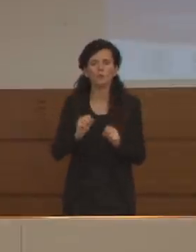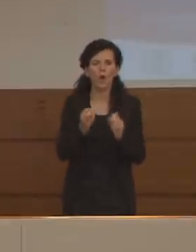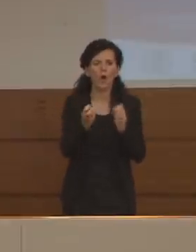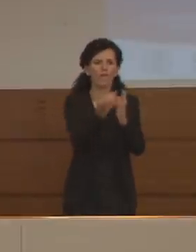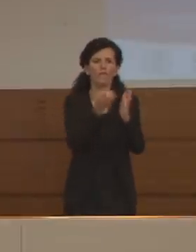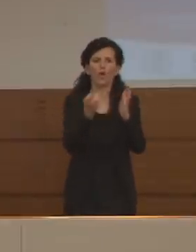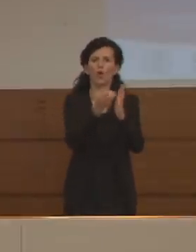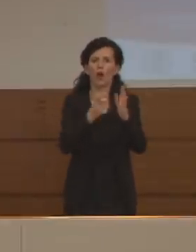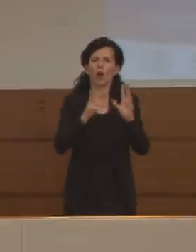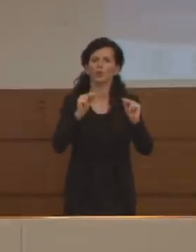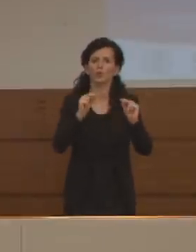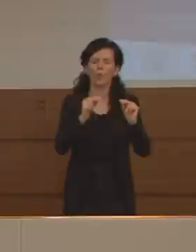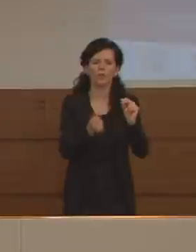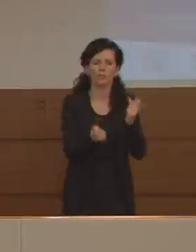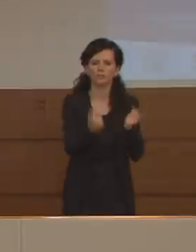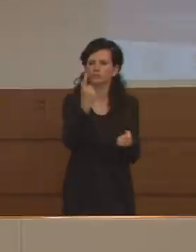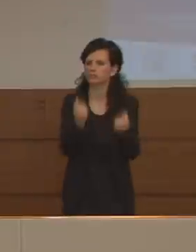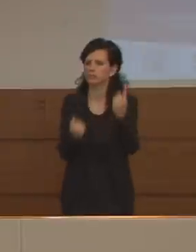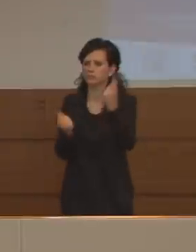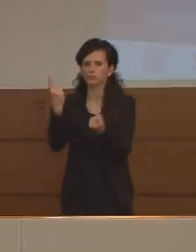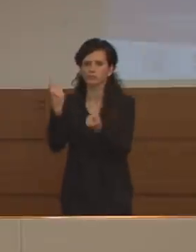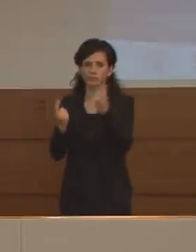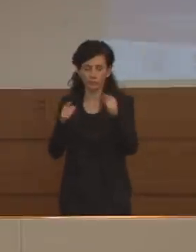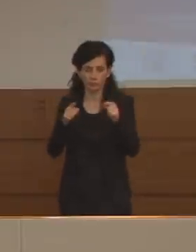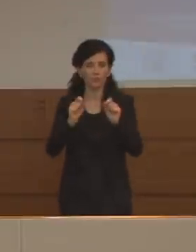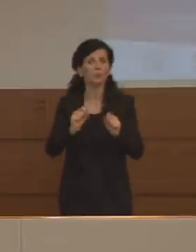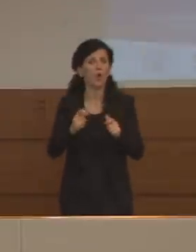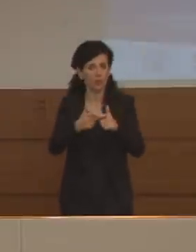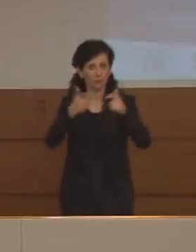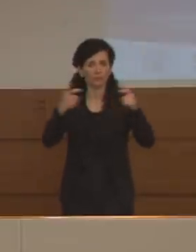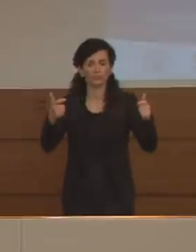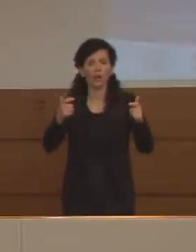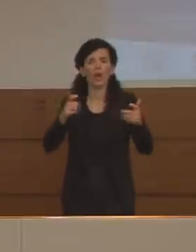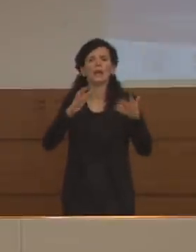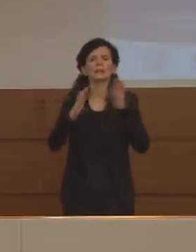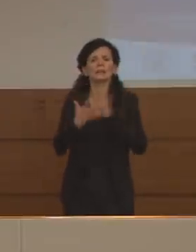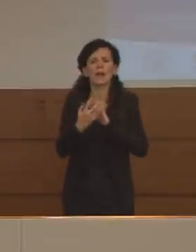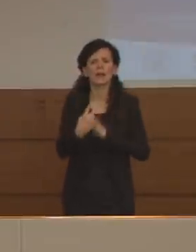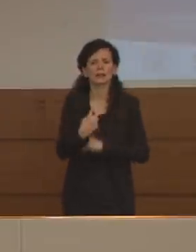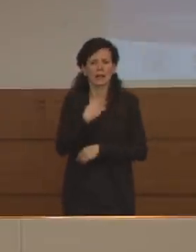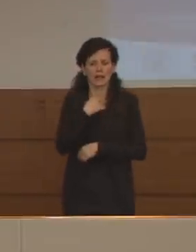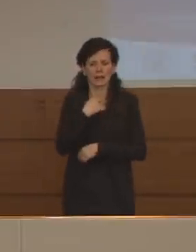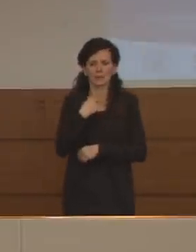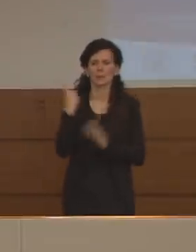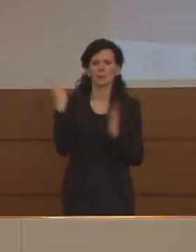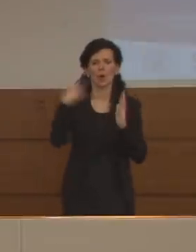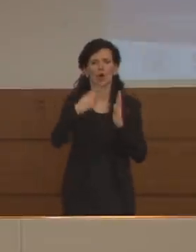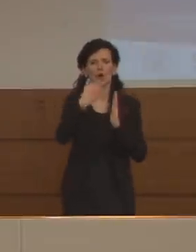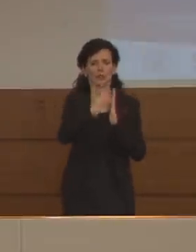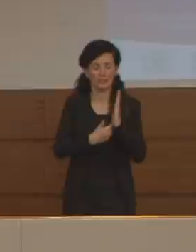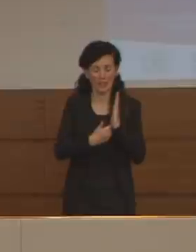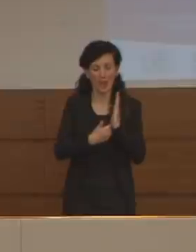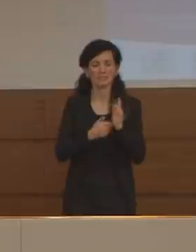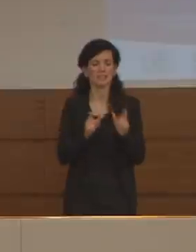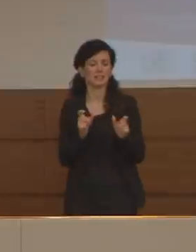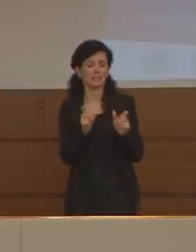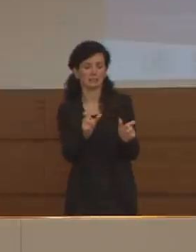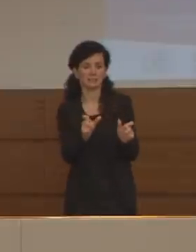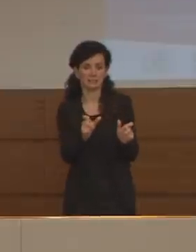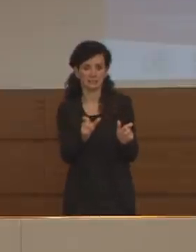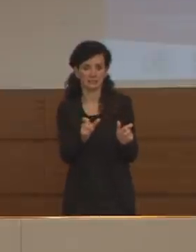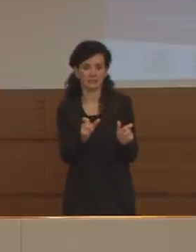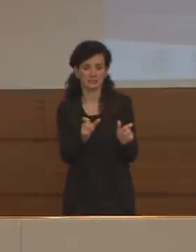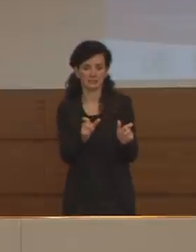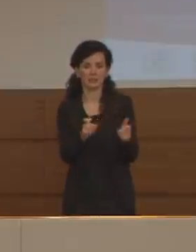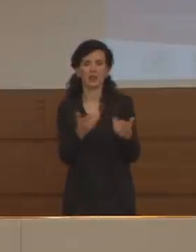divampare in singoli territori e potrebbero costringere a nuove ordinanze ancora più restrittive in territorio ancora più piccoli quindi